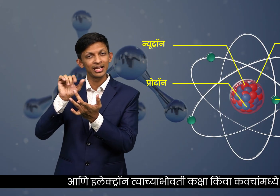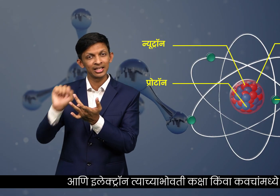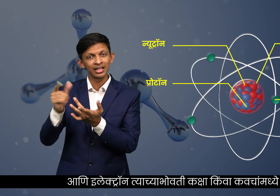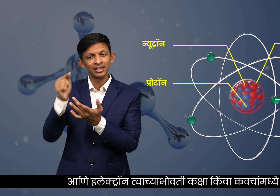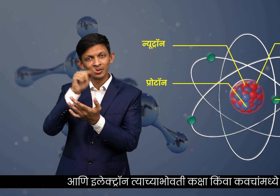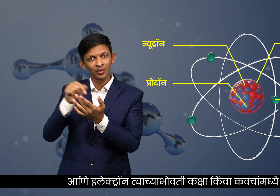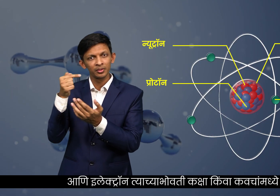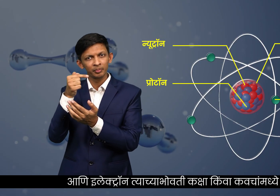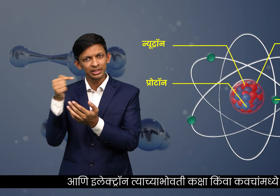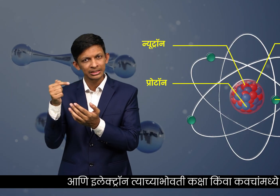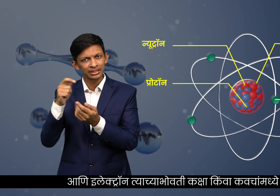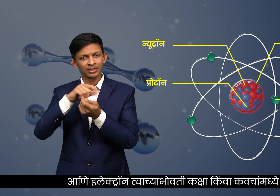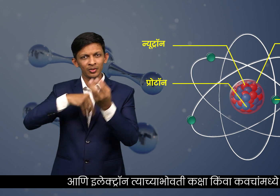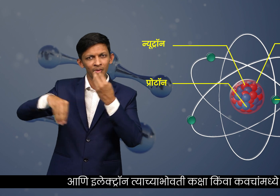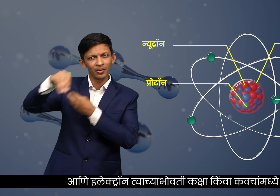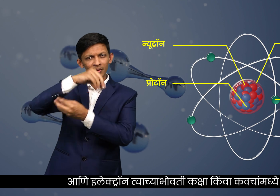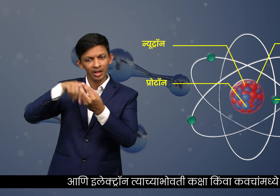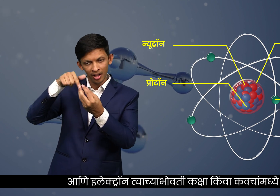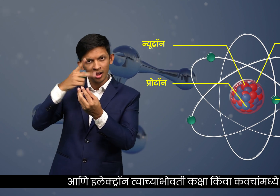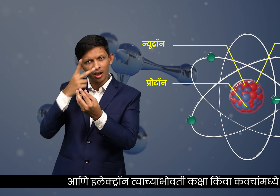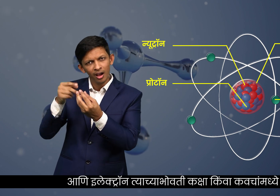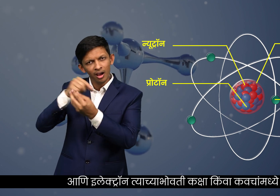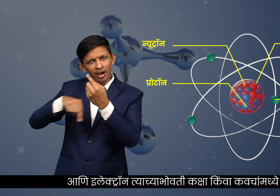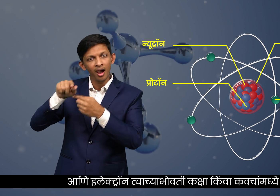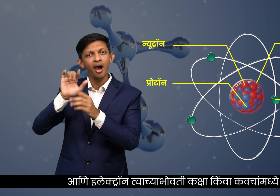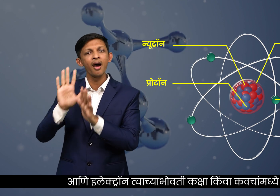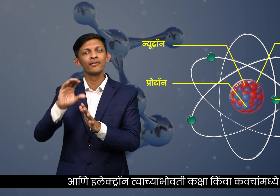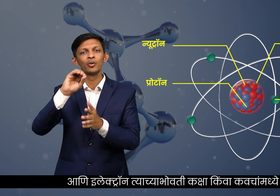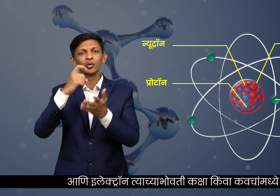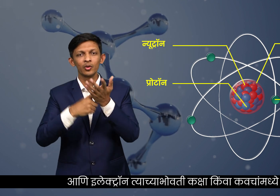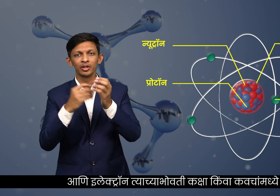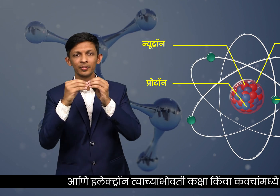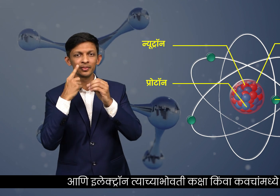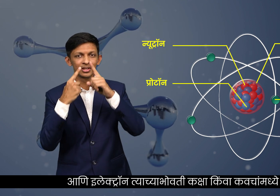आणि इलेक्ट्रॉन त्याच्या भोवती कक्षा किंवा कवचांमध्ये फिरतात.